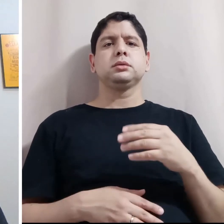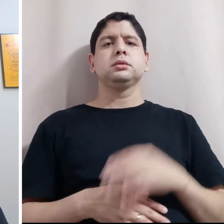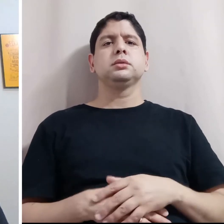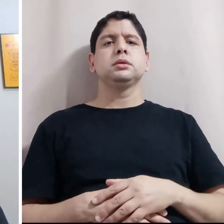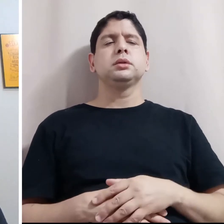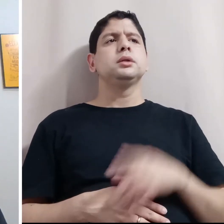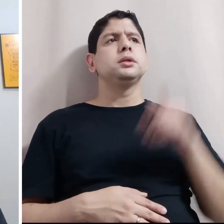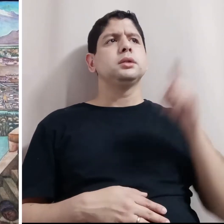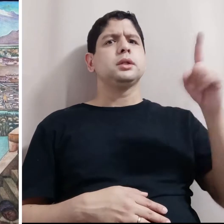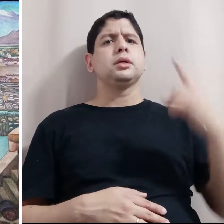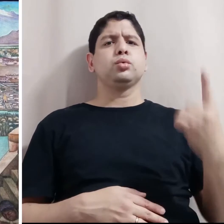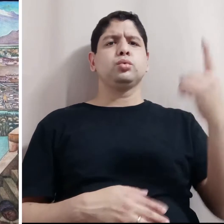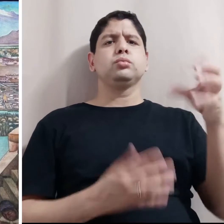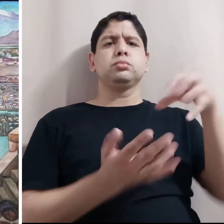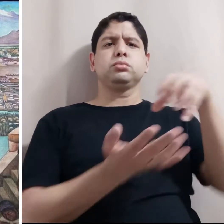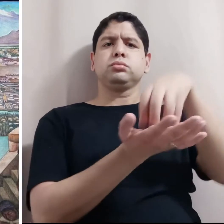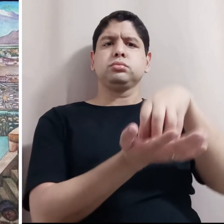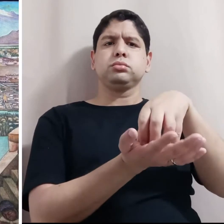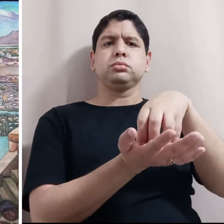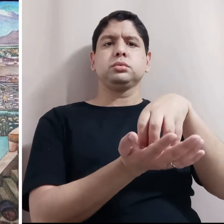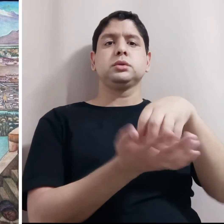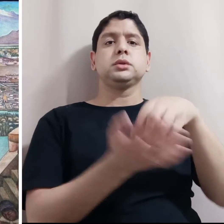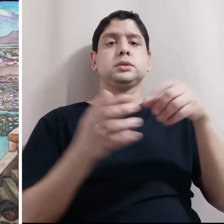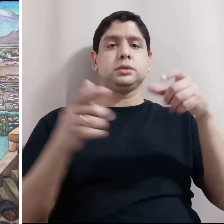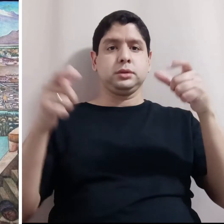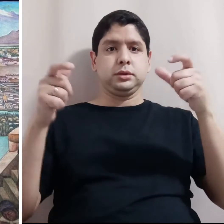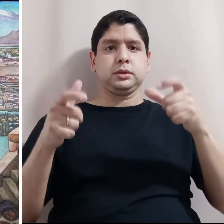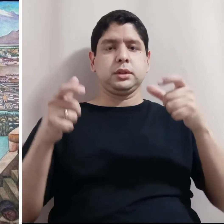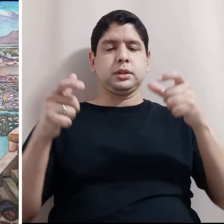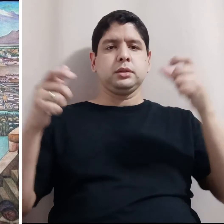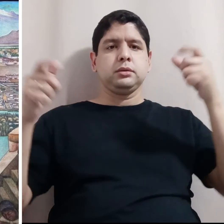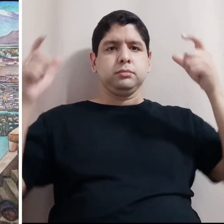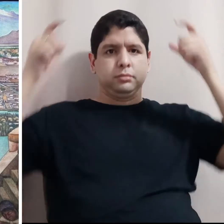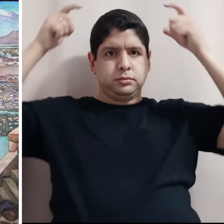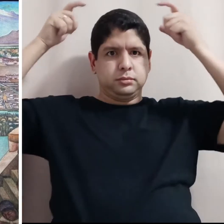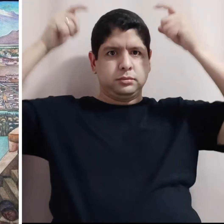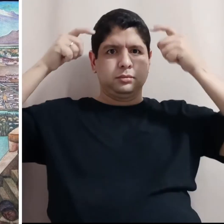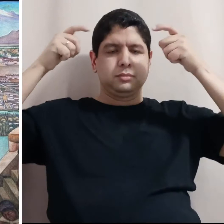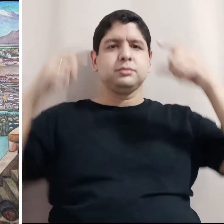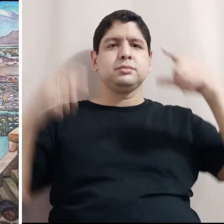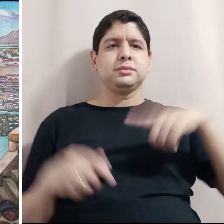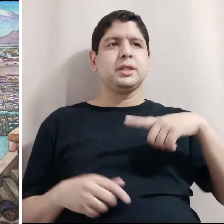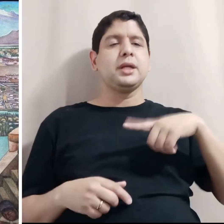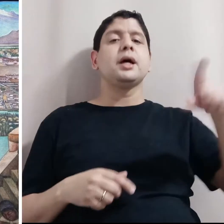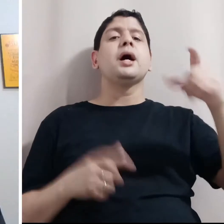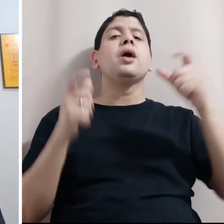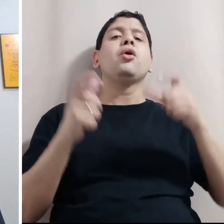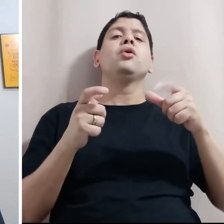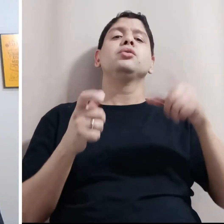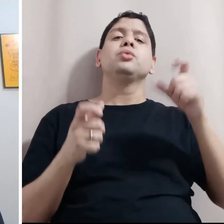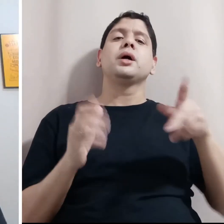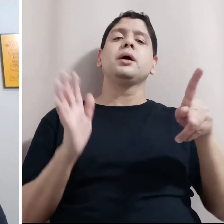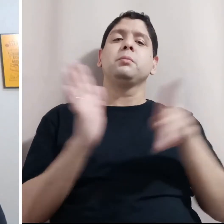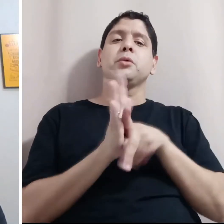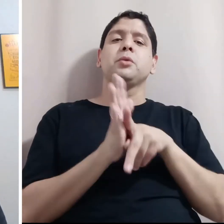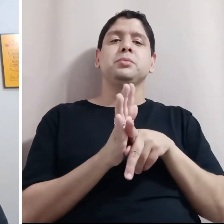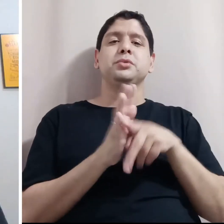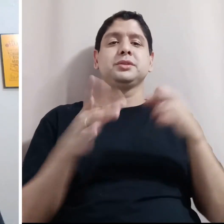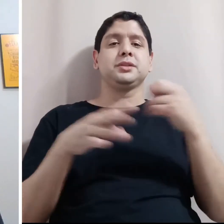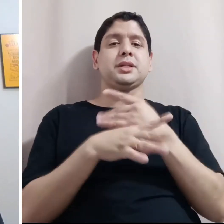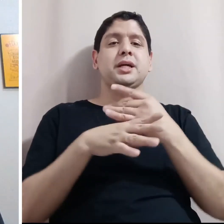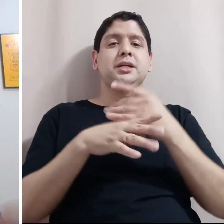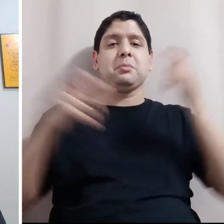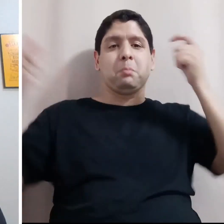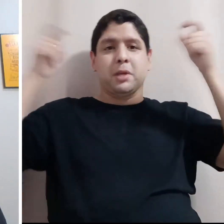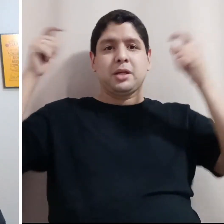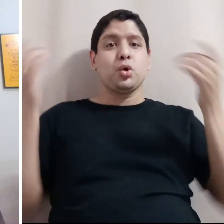era a cidade de Tenochtitlan, onde hoje é a cidade do México, uma cidade que era organizadíssima,